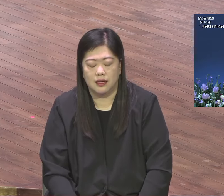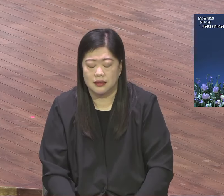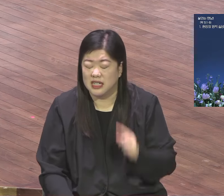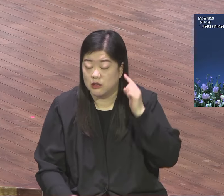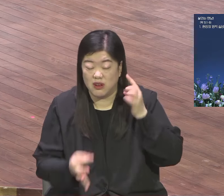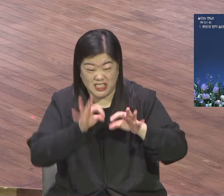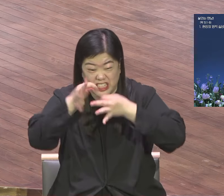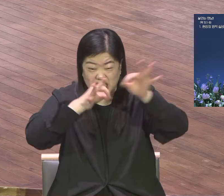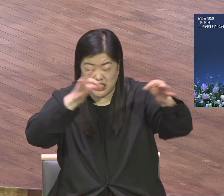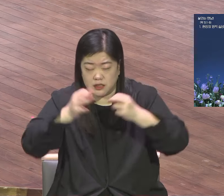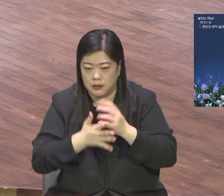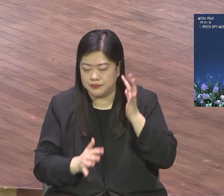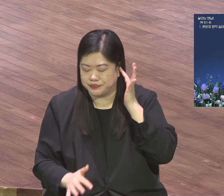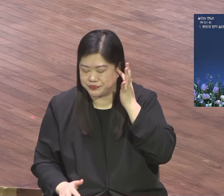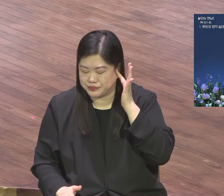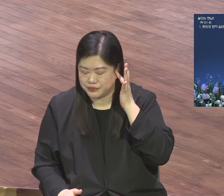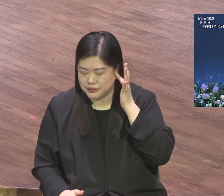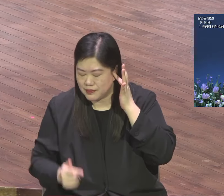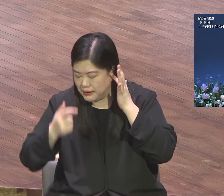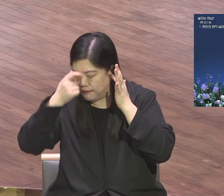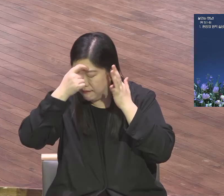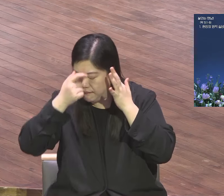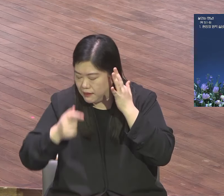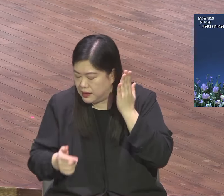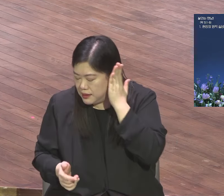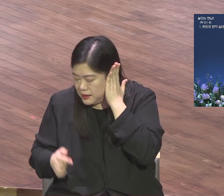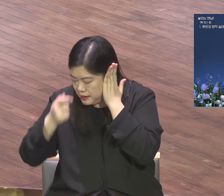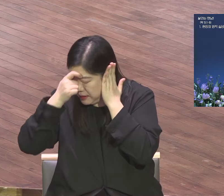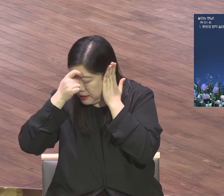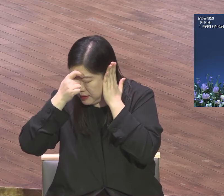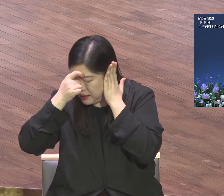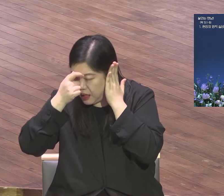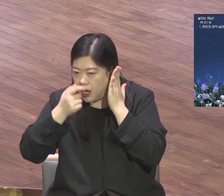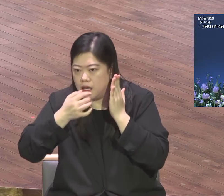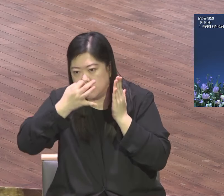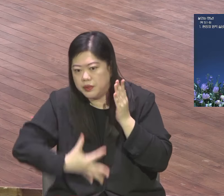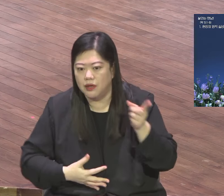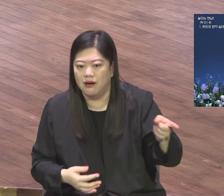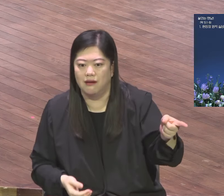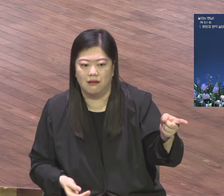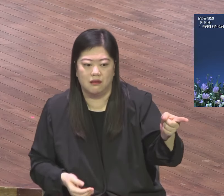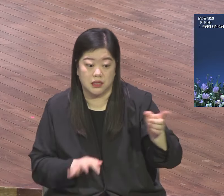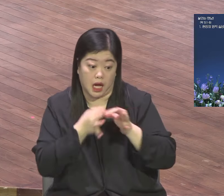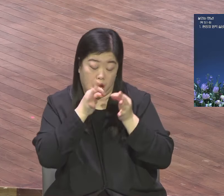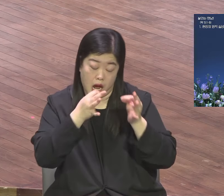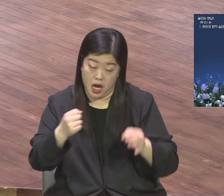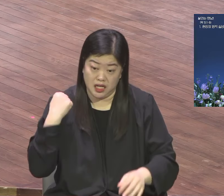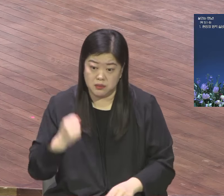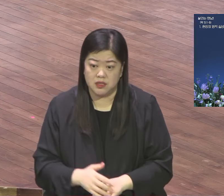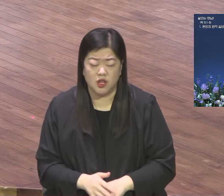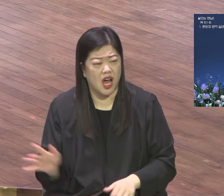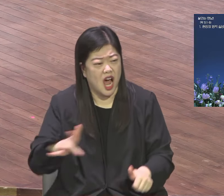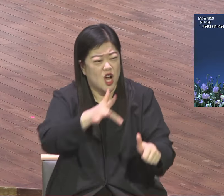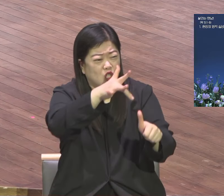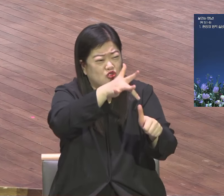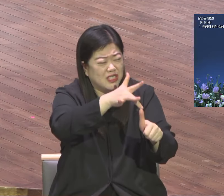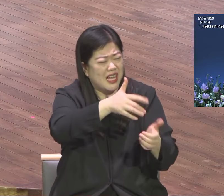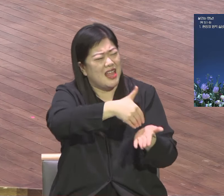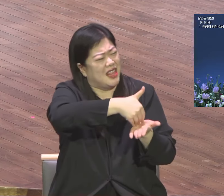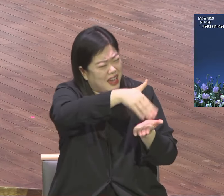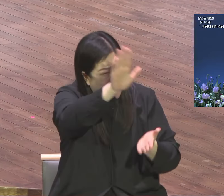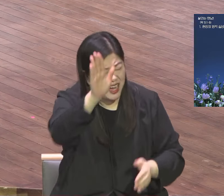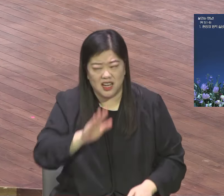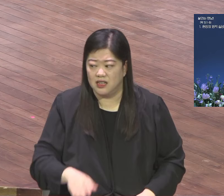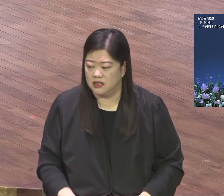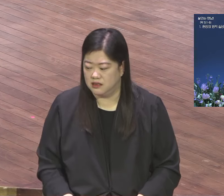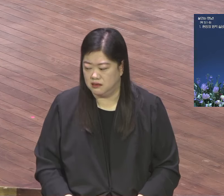어차피 쫓아내줘야 개척할 때 뭐 아무나 오면 다 해결해 줘야지 막 막 좀 야 귀신아 나가라. 그러니까 귀신이 막 빠트고